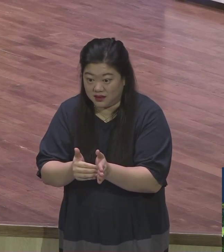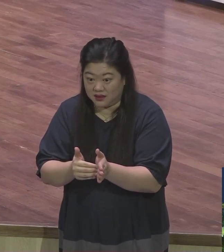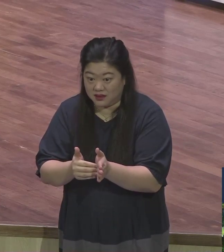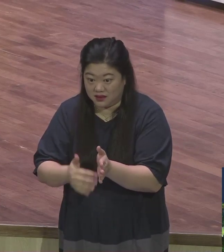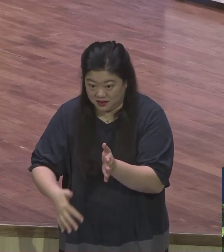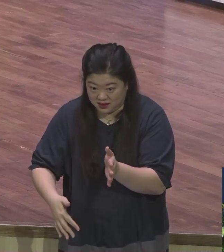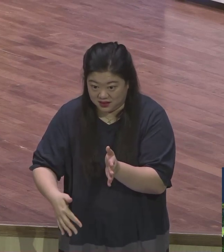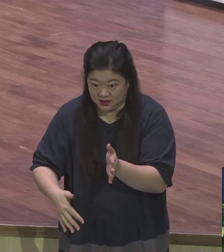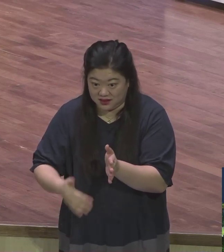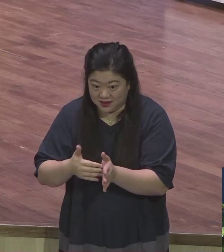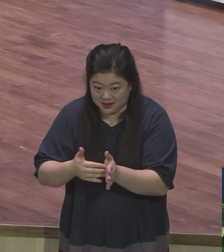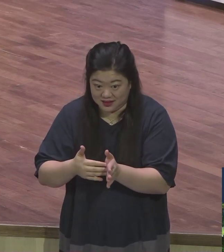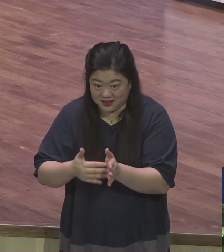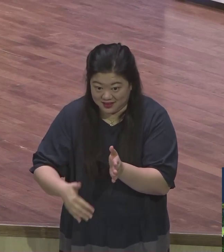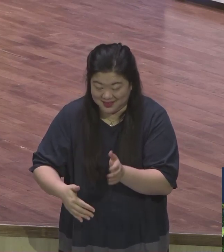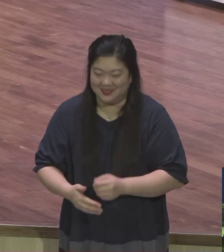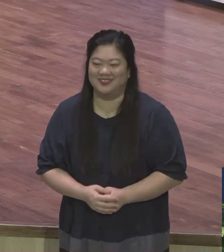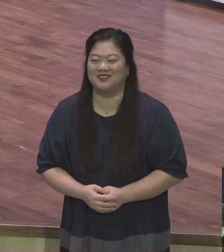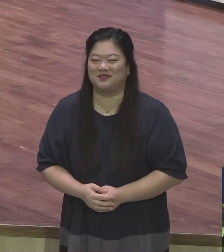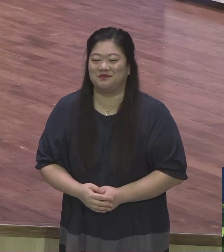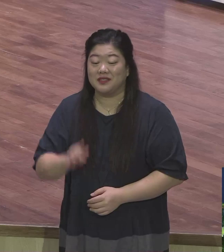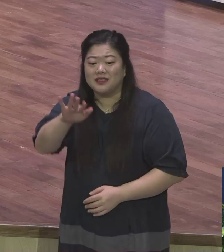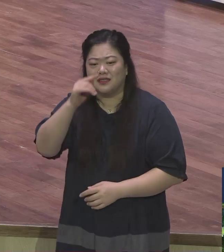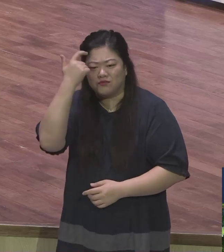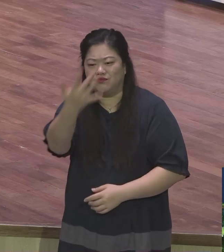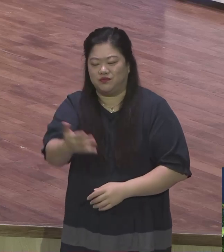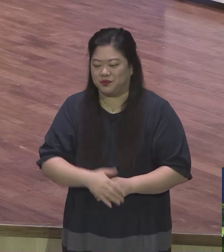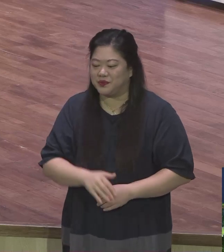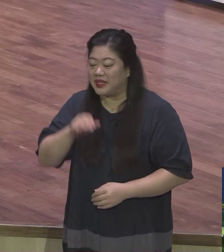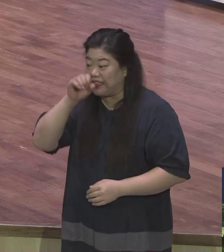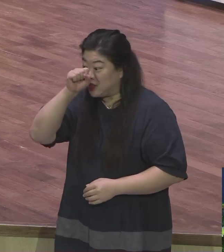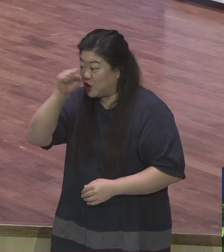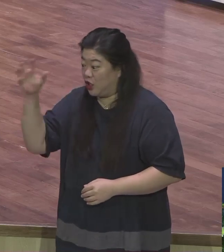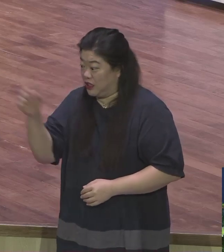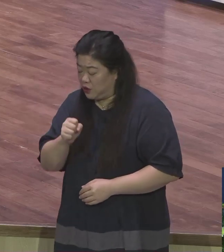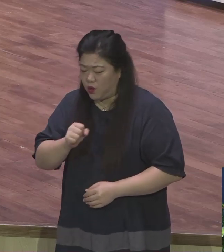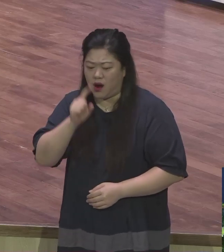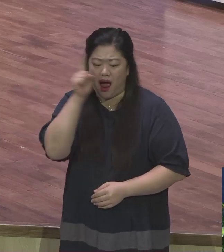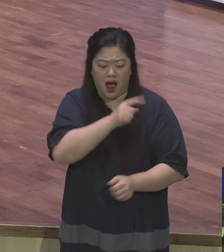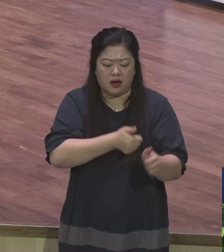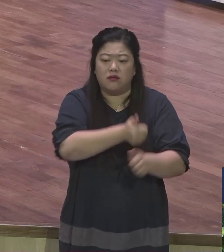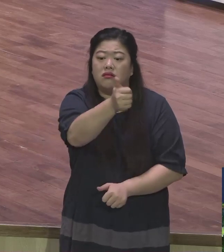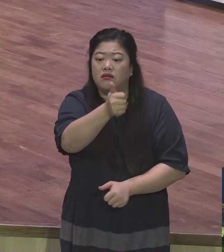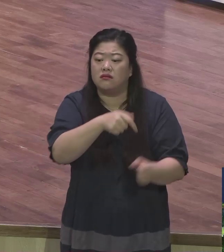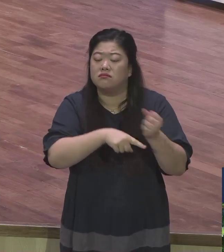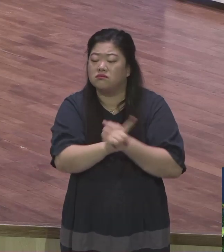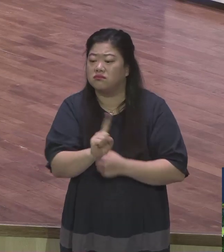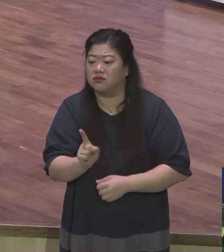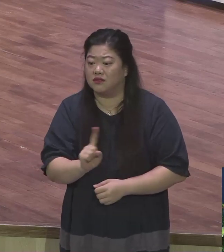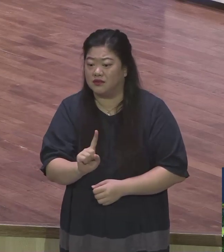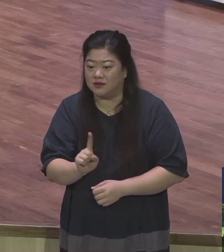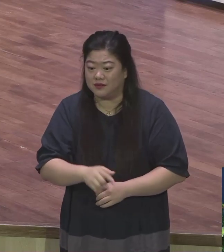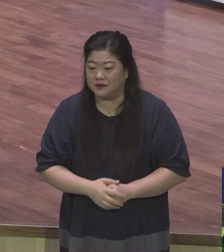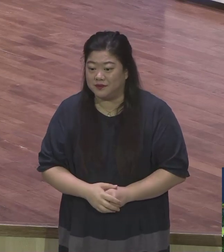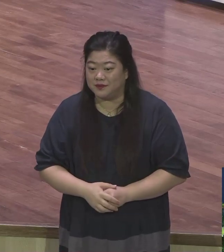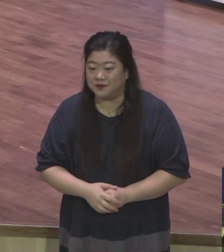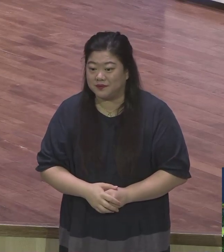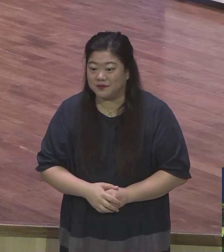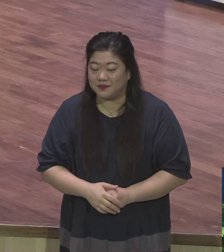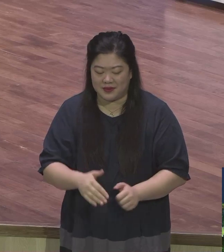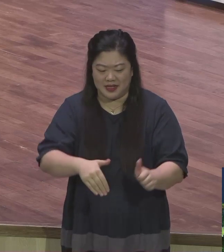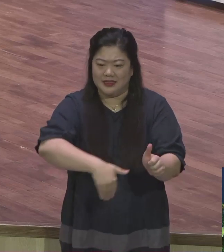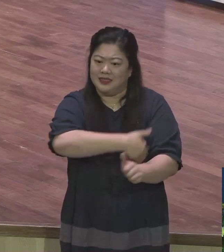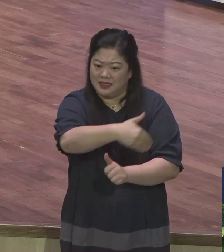선으로 악을 이기는 삶이 뭐냐? 다른 게 아닙니다. 어떤 상황 속에서도